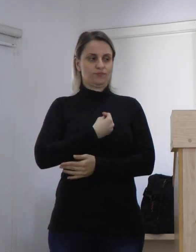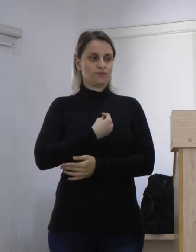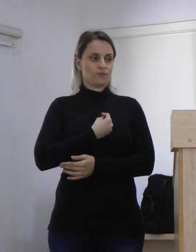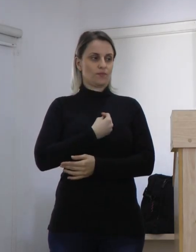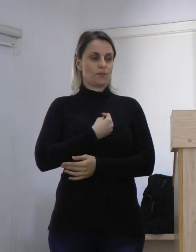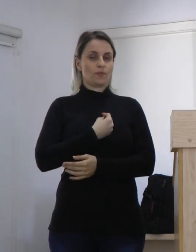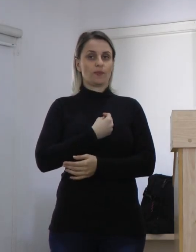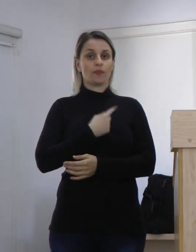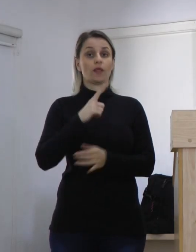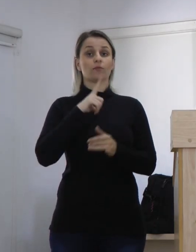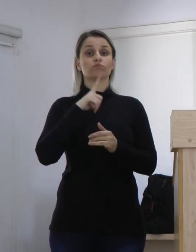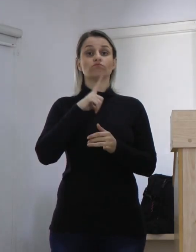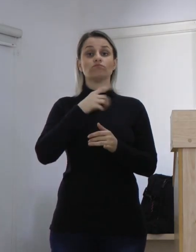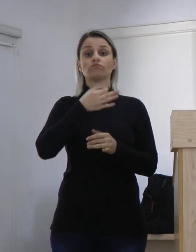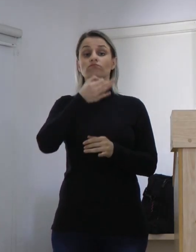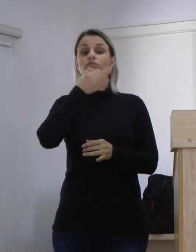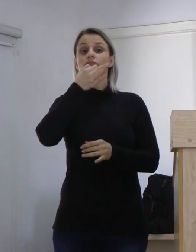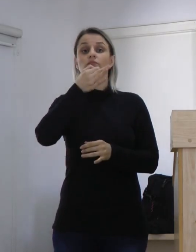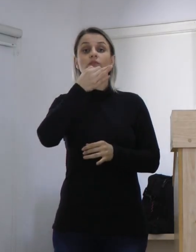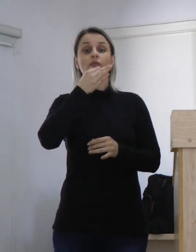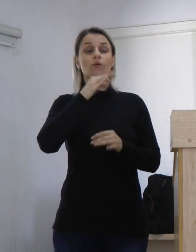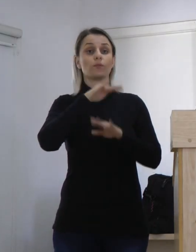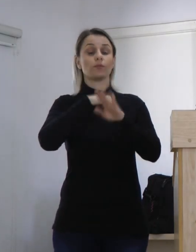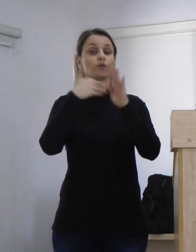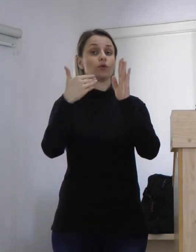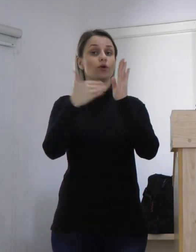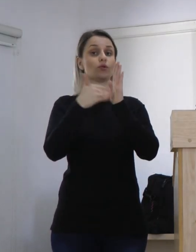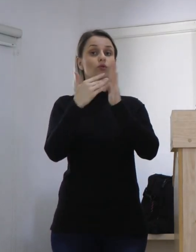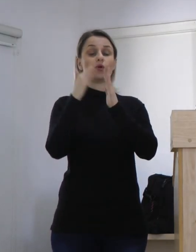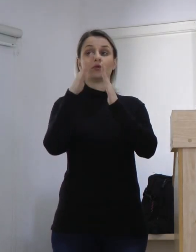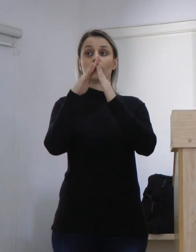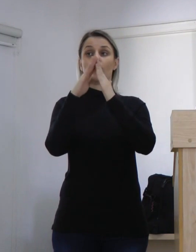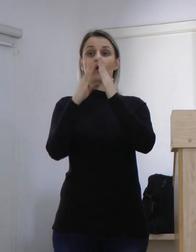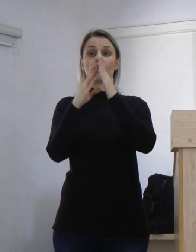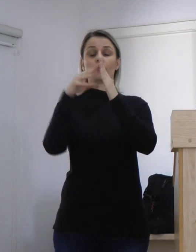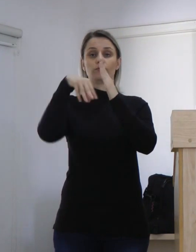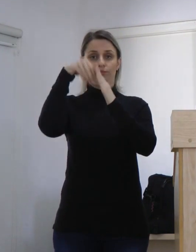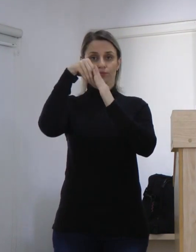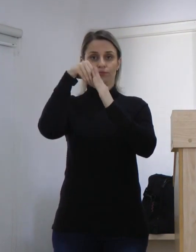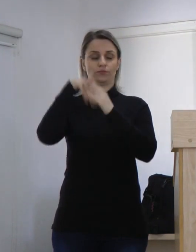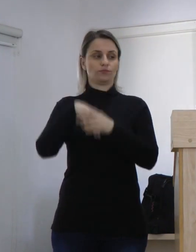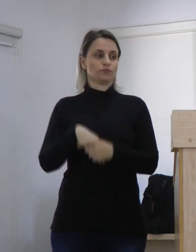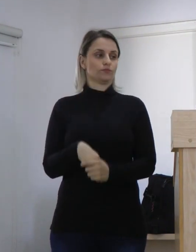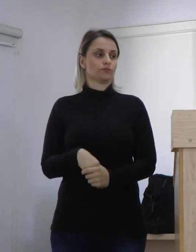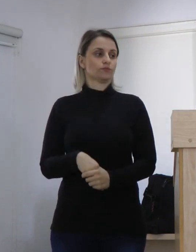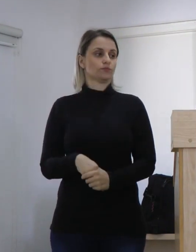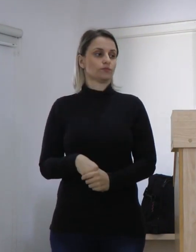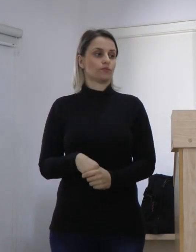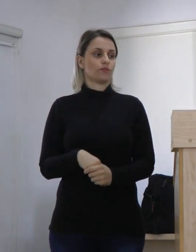as casas espíritas todas. Está no capítulo 30 do Livro dos Médiuns.